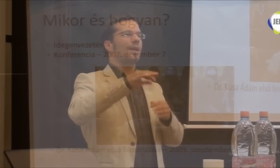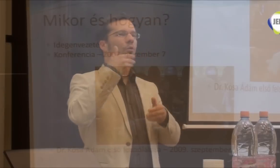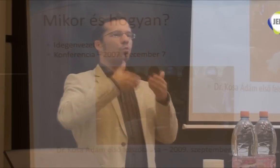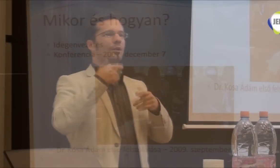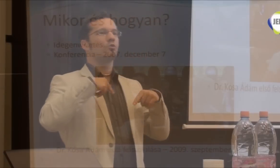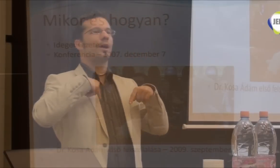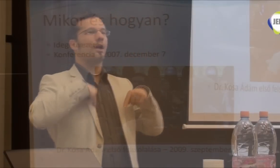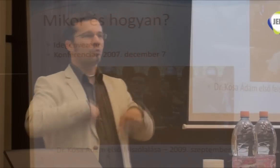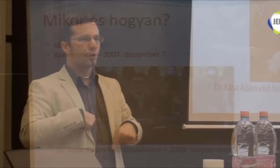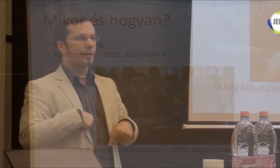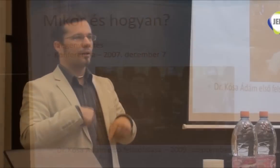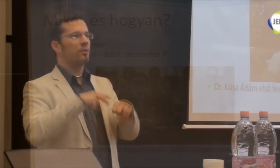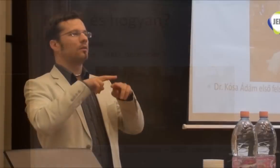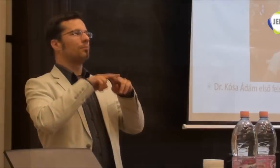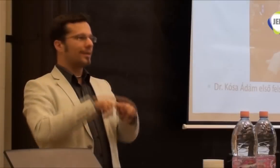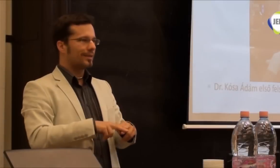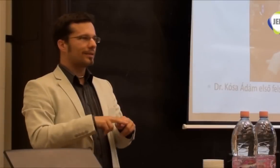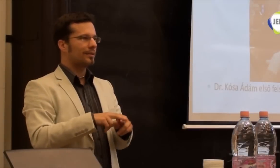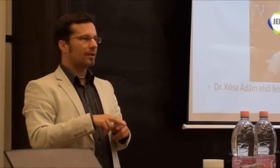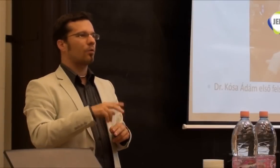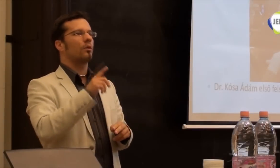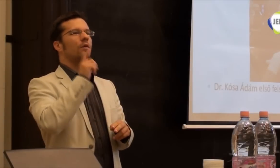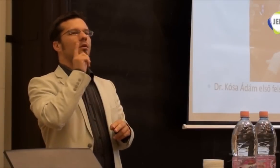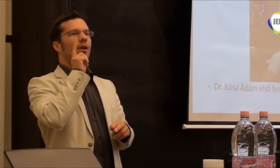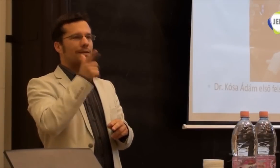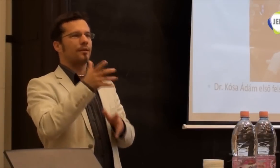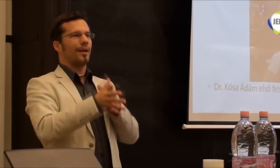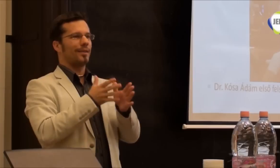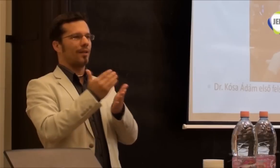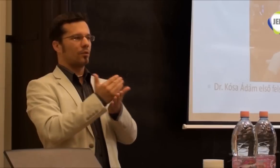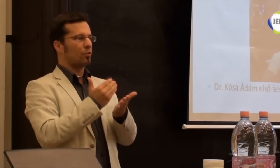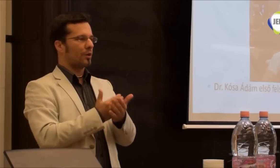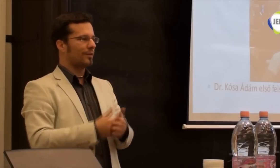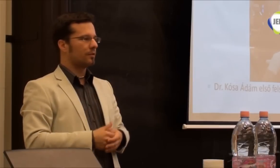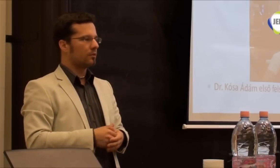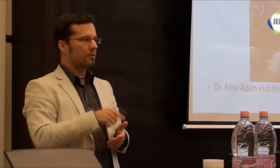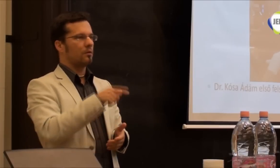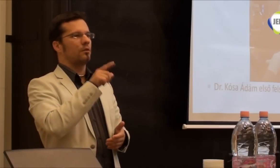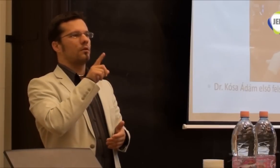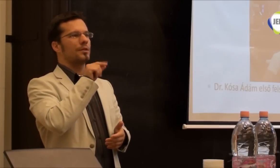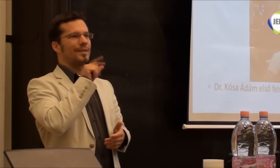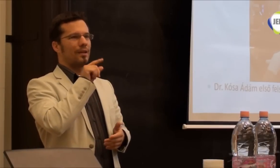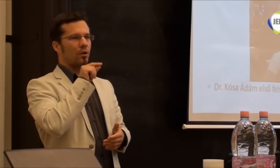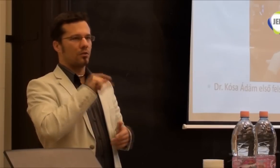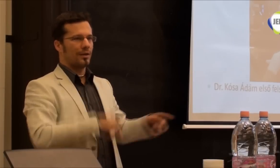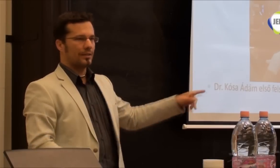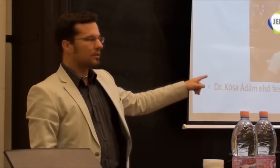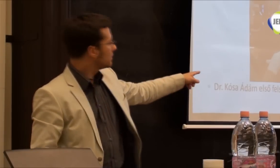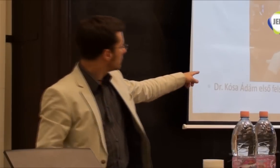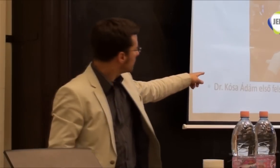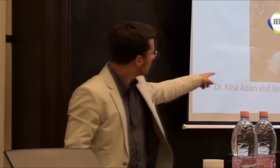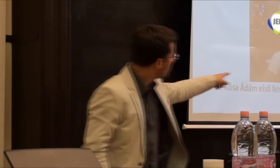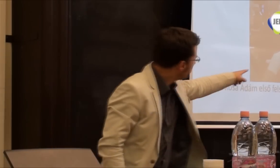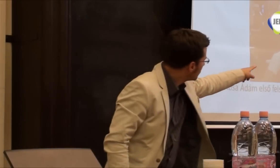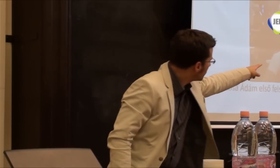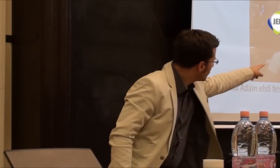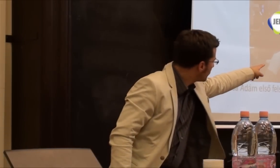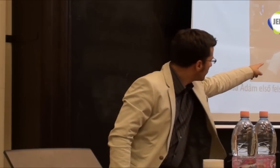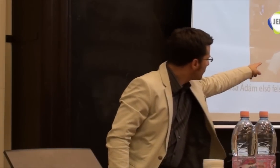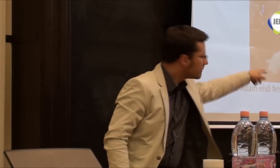A képen az akkori országgyűlés elnöke megígéri, hogy lesz jelnyelvi törvény. Szili Katalin látható a